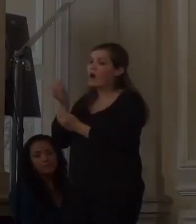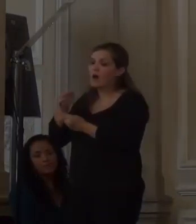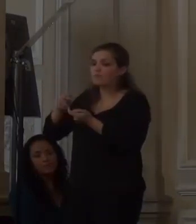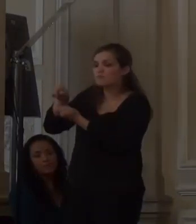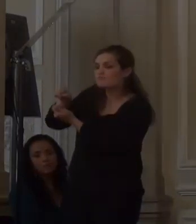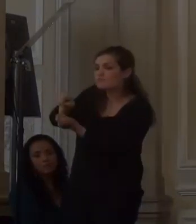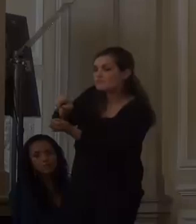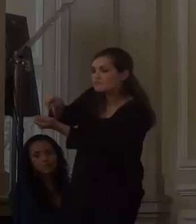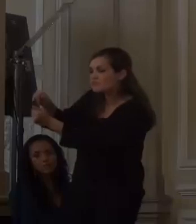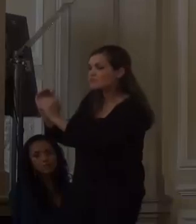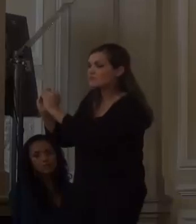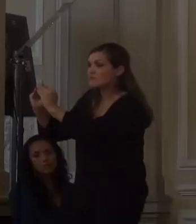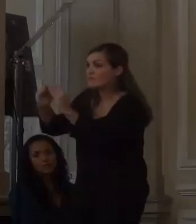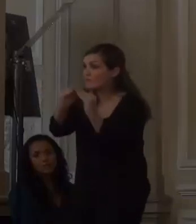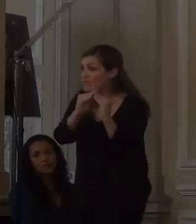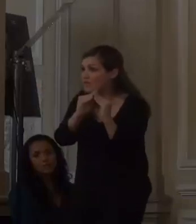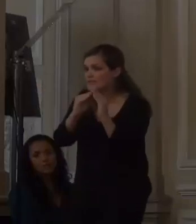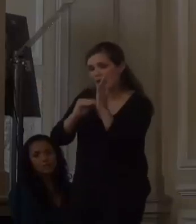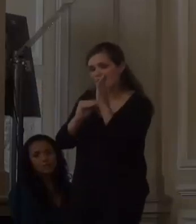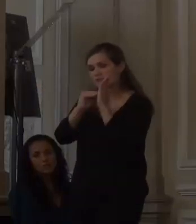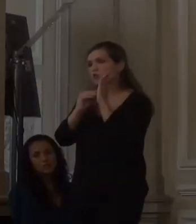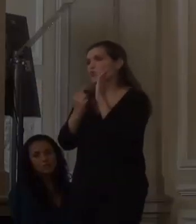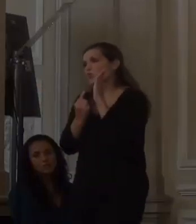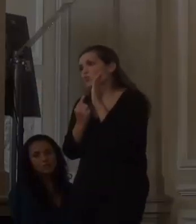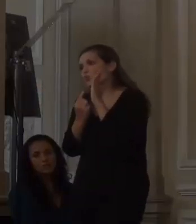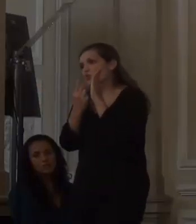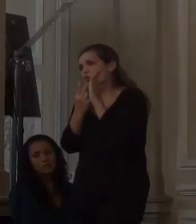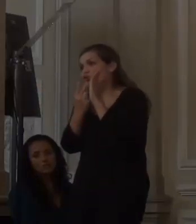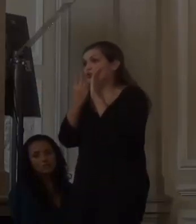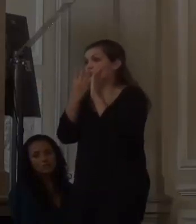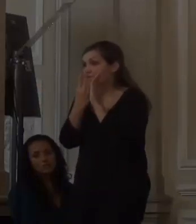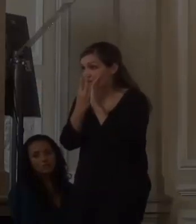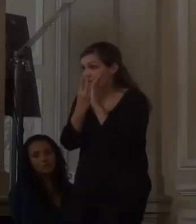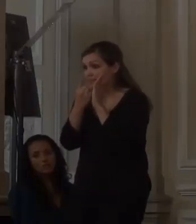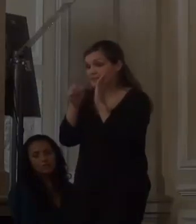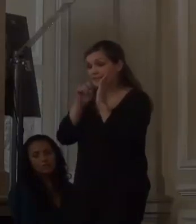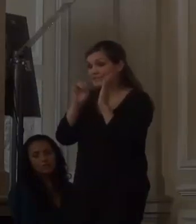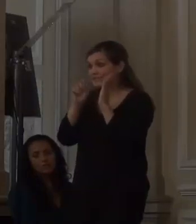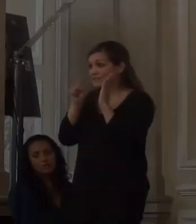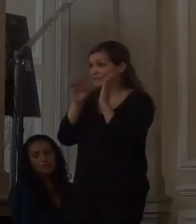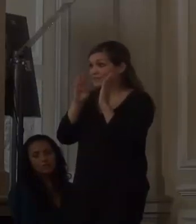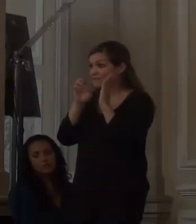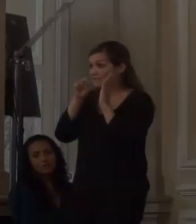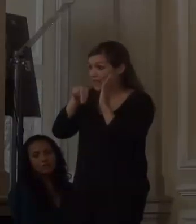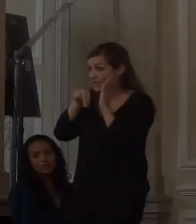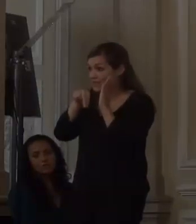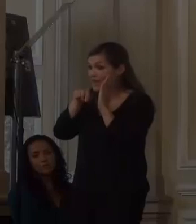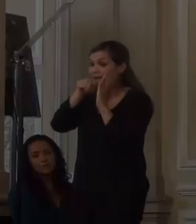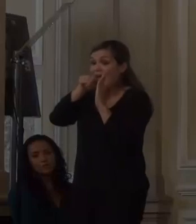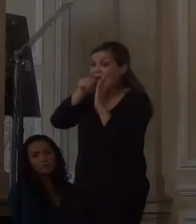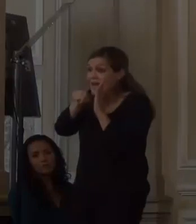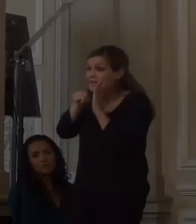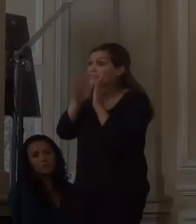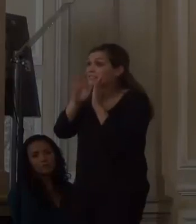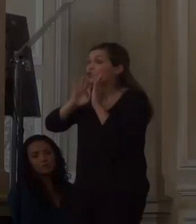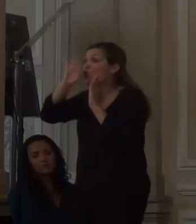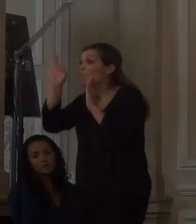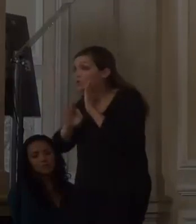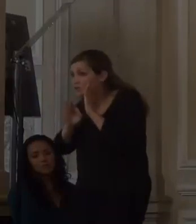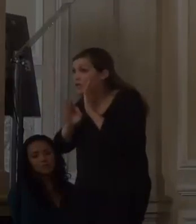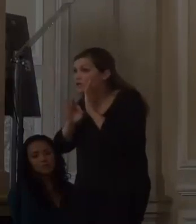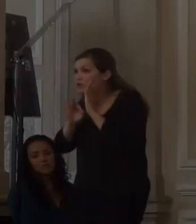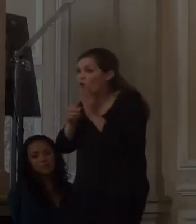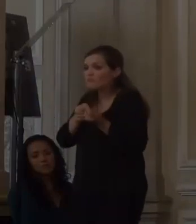los estratos 1, 2 y 3 del CISBEN se destinarán a la compra o a